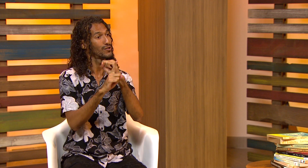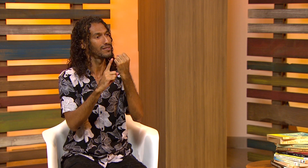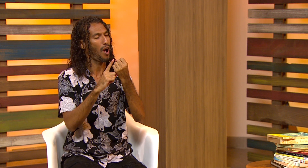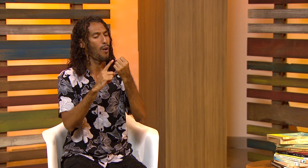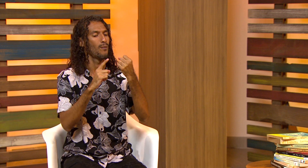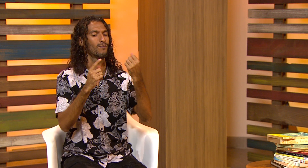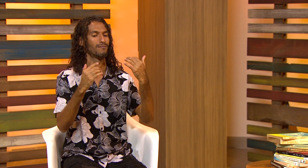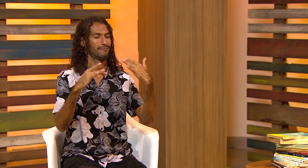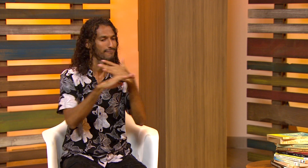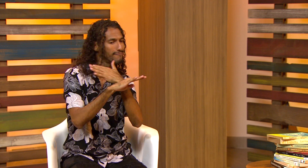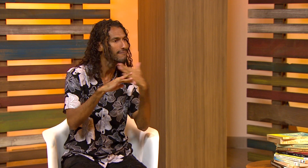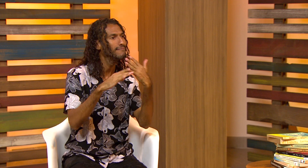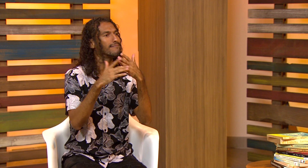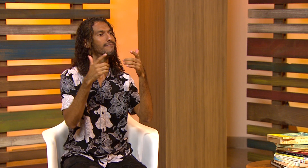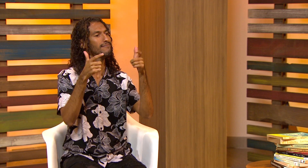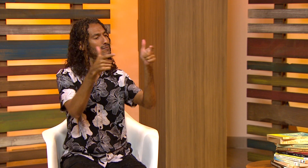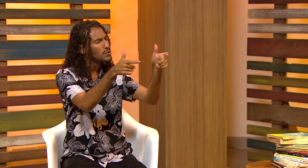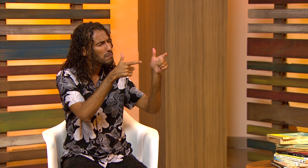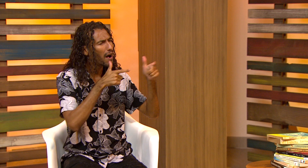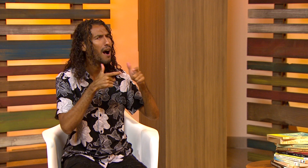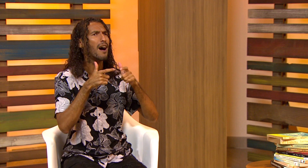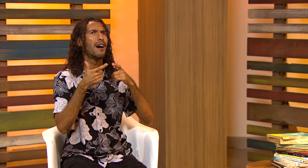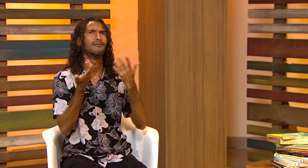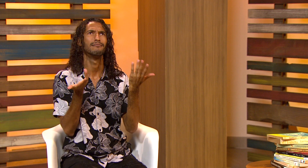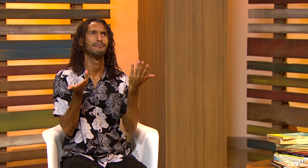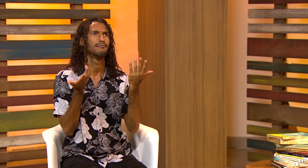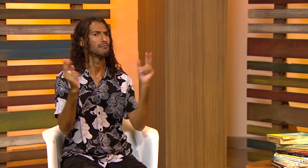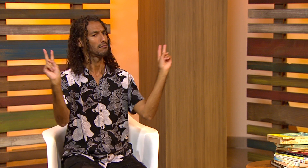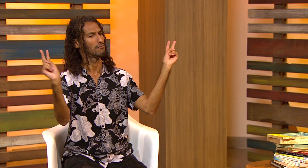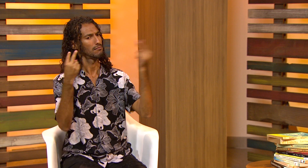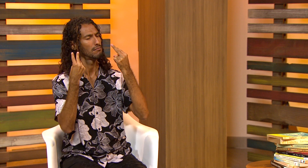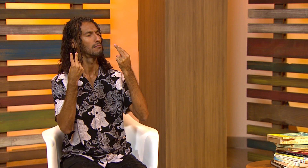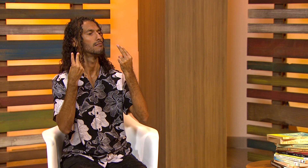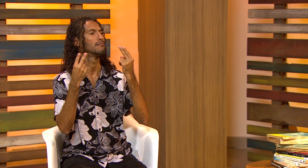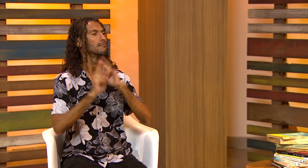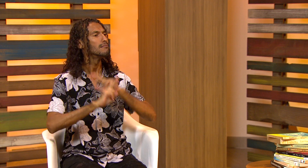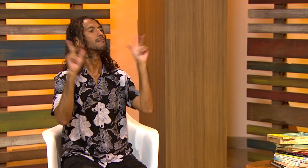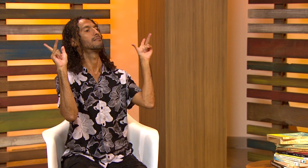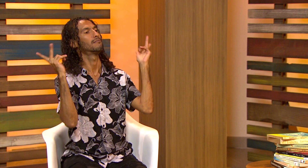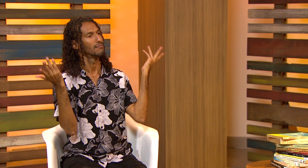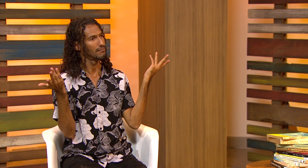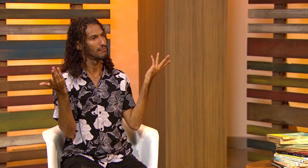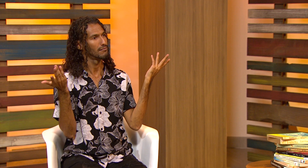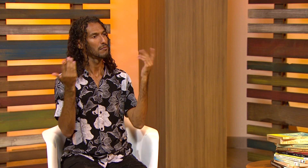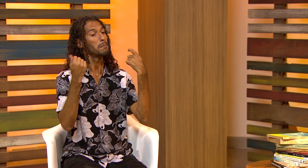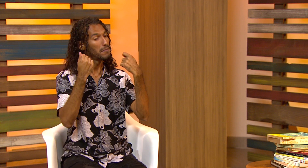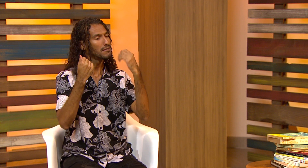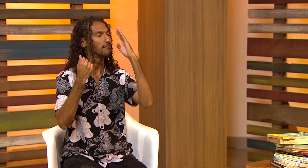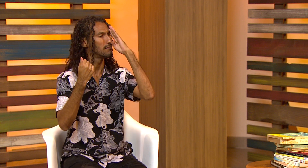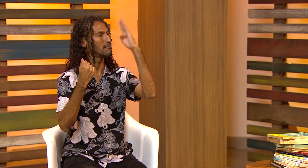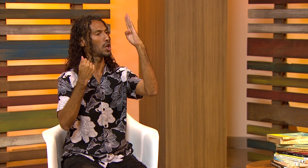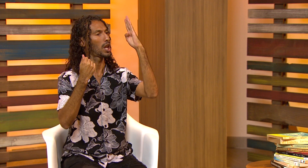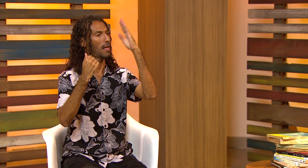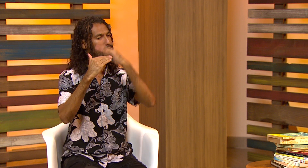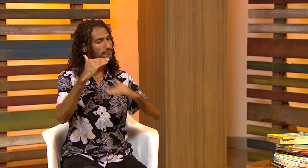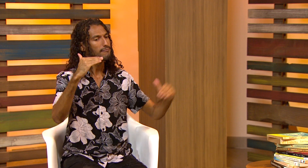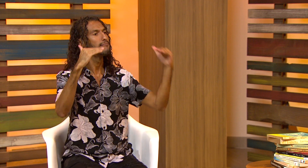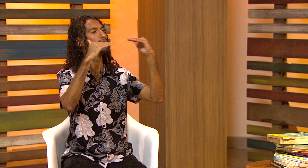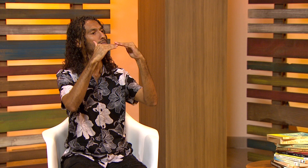na sociedade, ter visibilidade, priorizar a igualdade, sempre ser protagonista e não importa o que